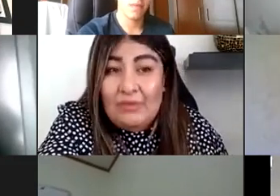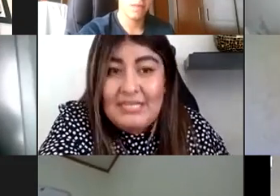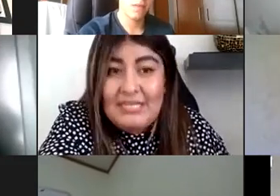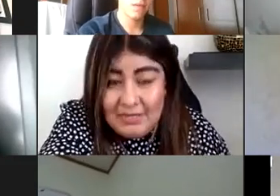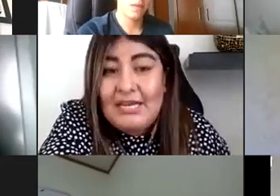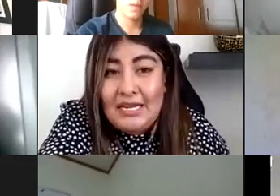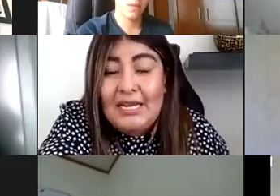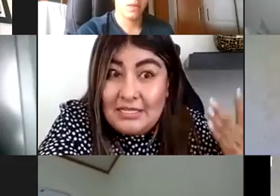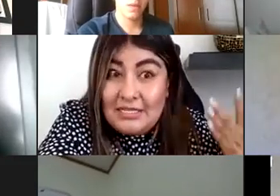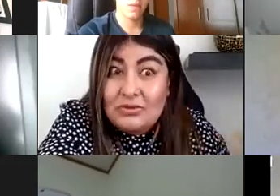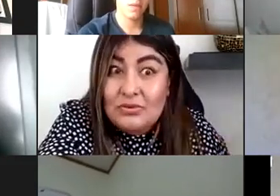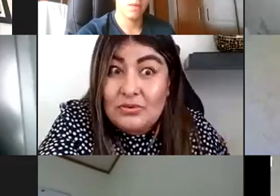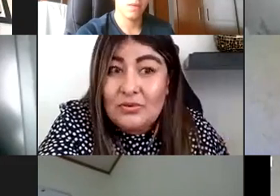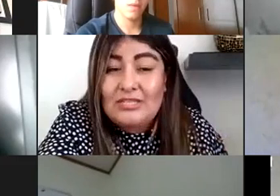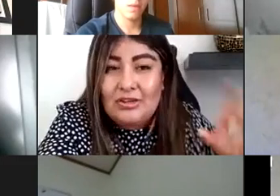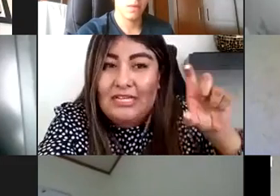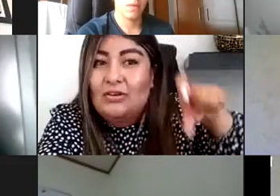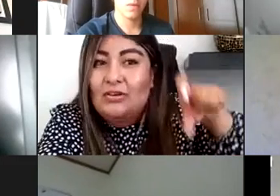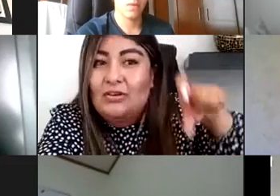señas mexicana, que esa es su configuración y está correcto,